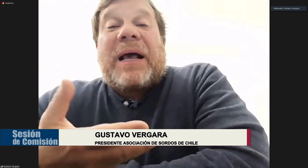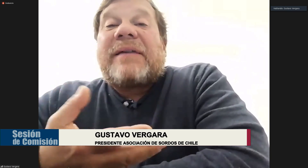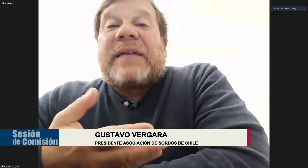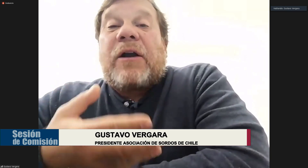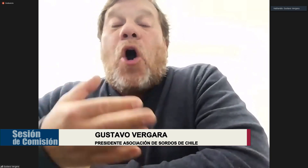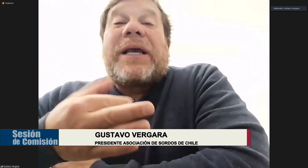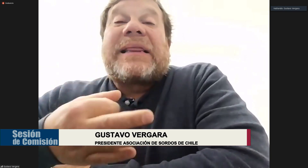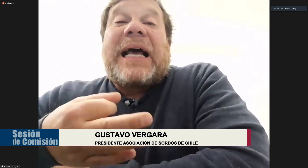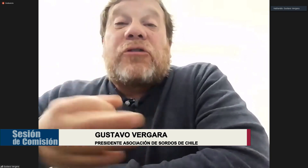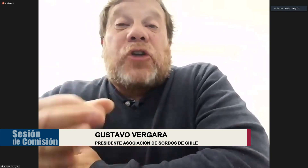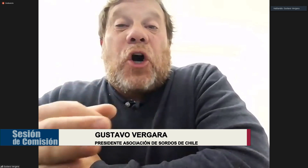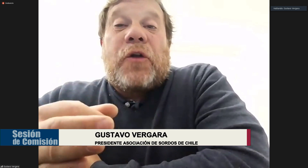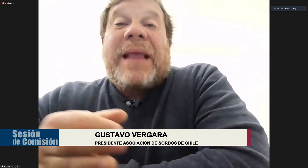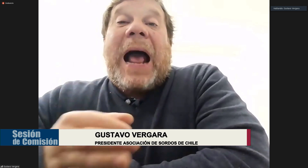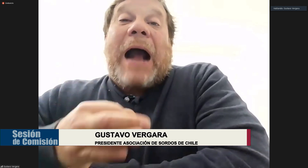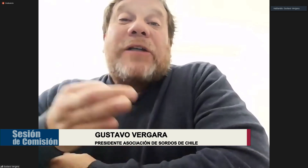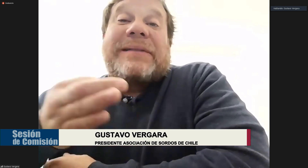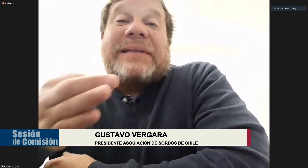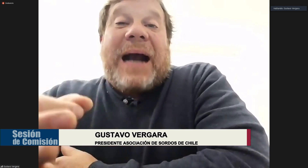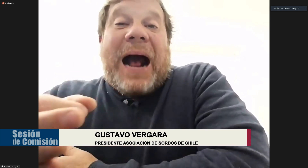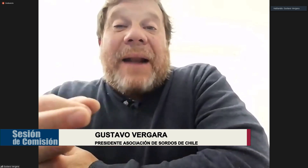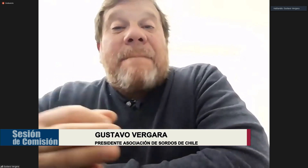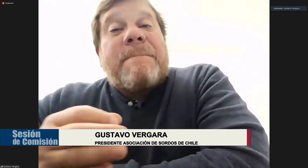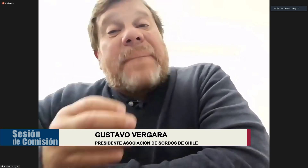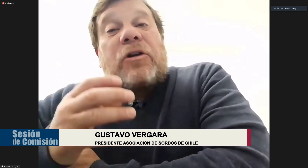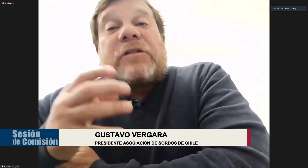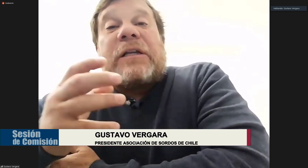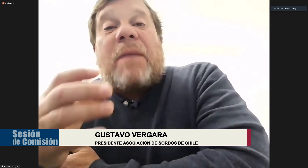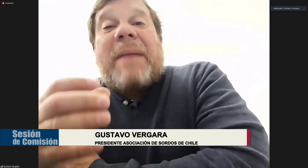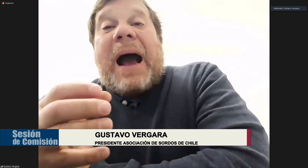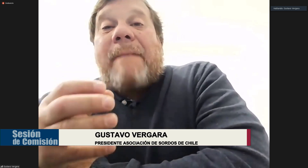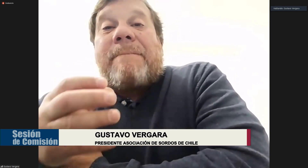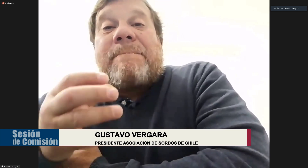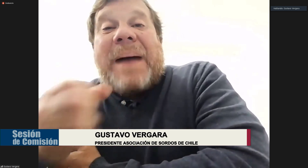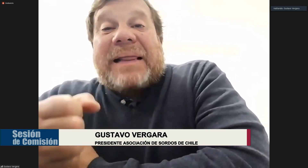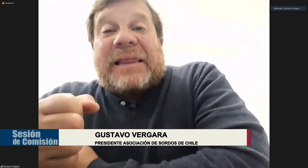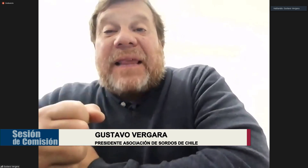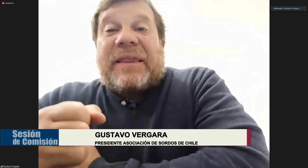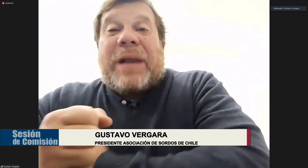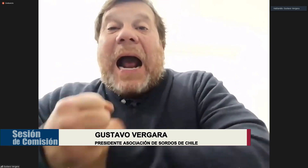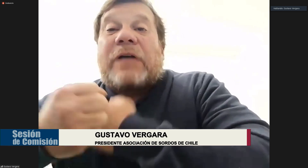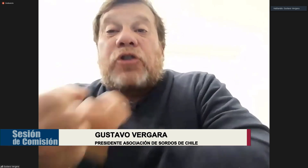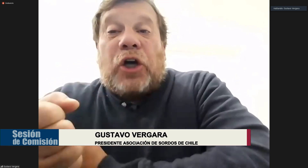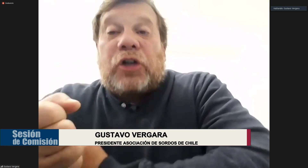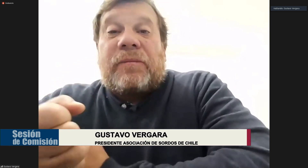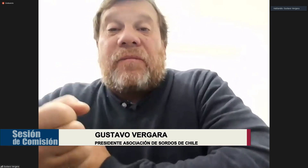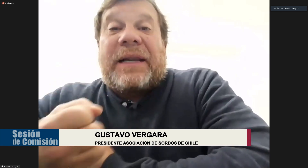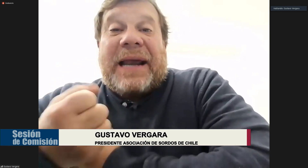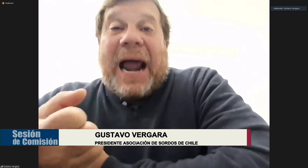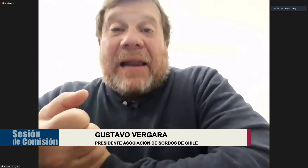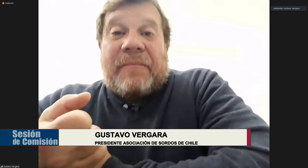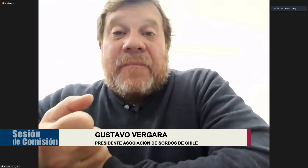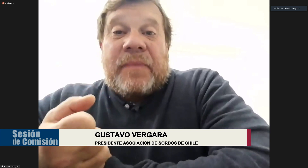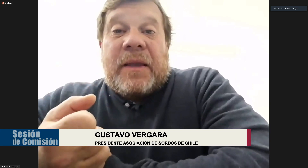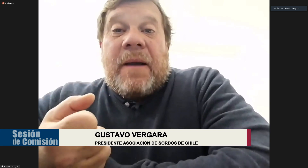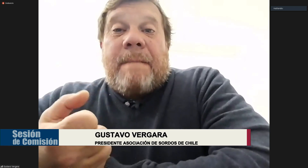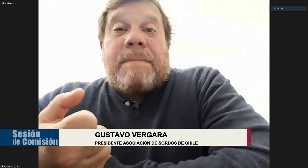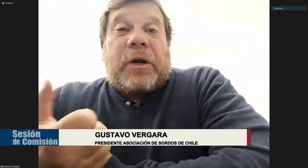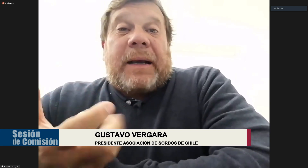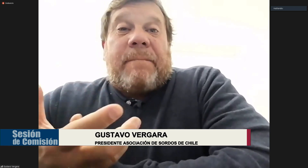hacer orientación, aconsejar, pero no se toma parte de una acción real. Por ejemplo,